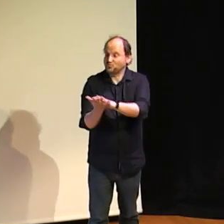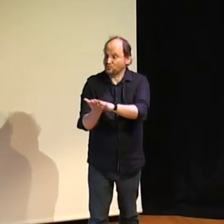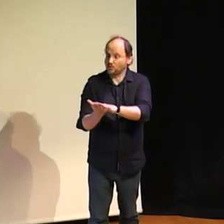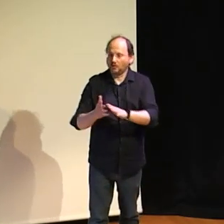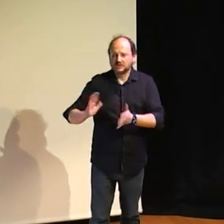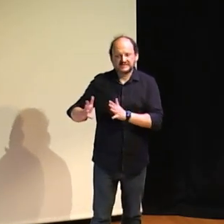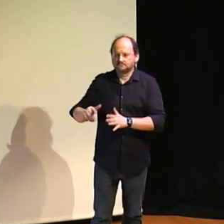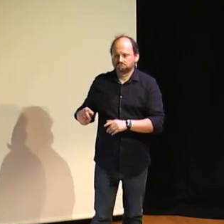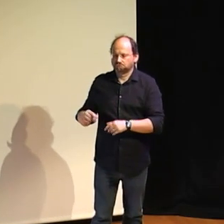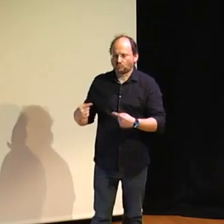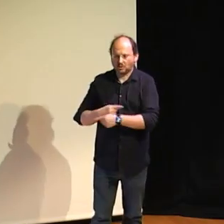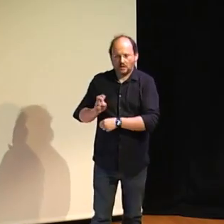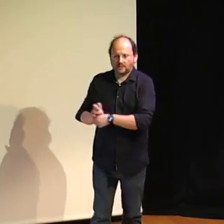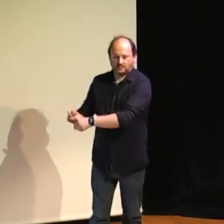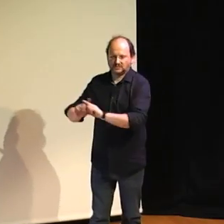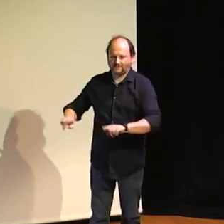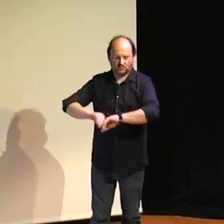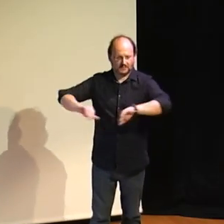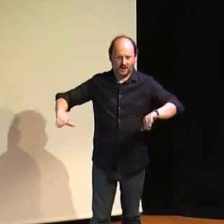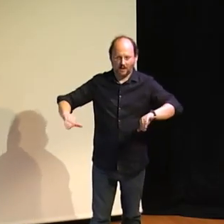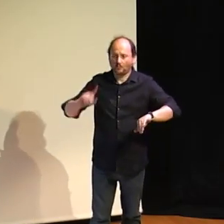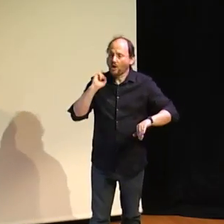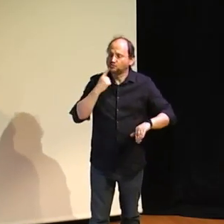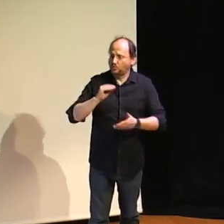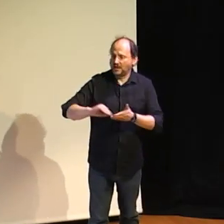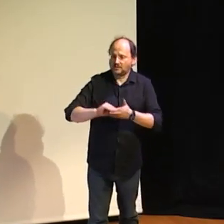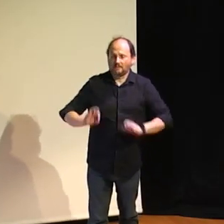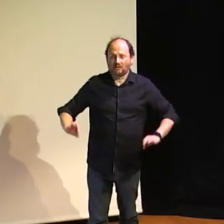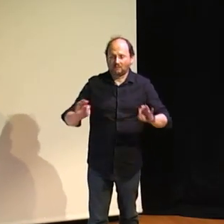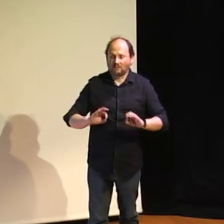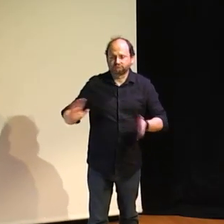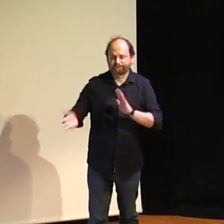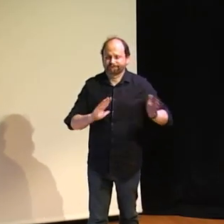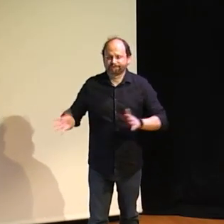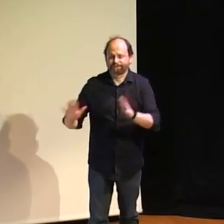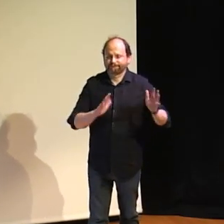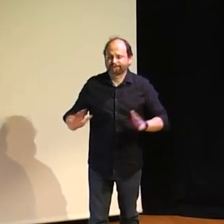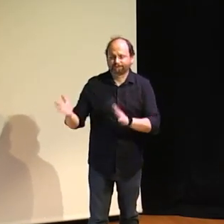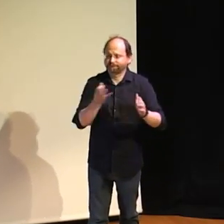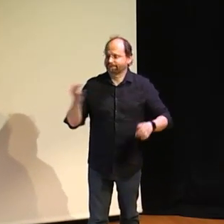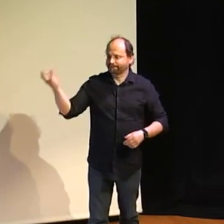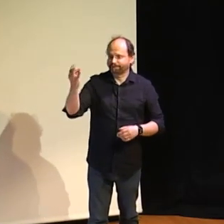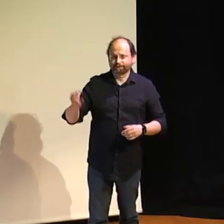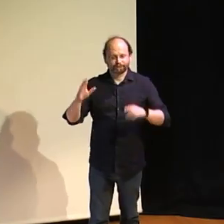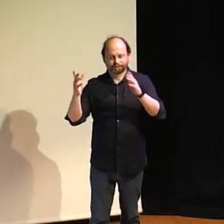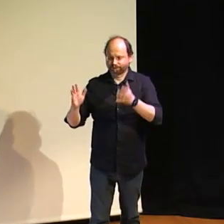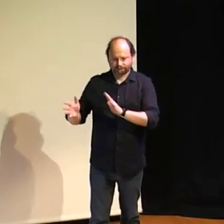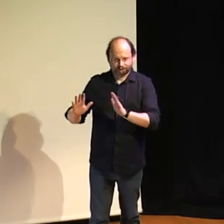Effectivement, il y a une évolution de l'écrit qui a adopté finalement l'écriture arabe pour les